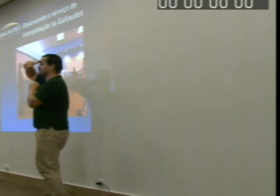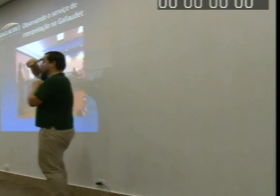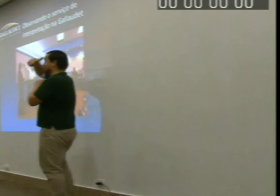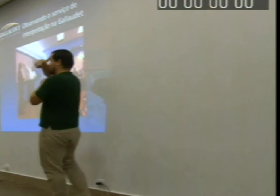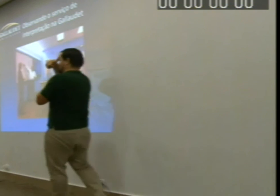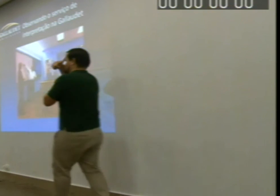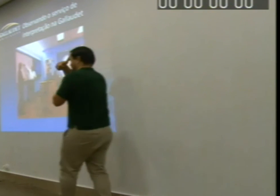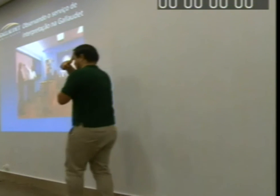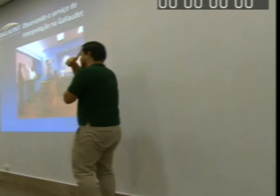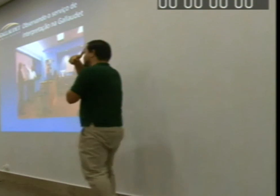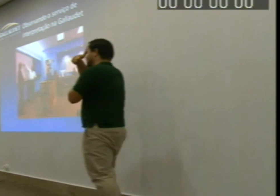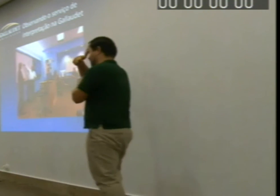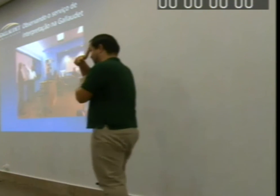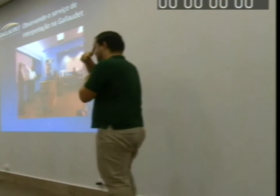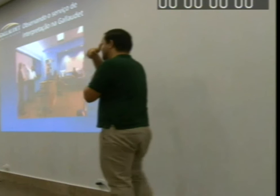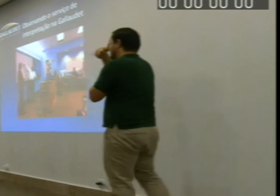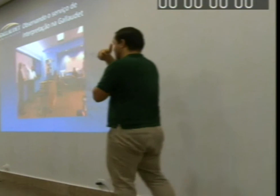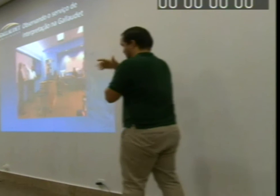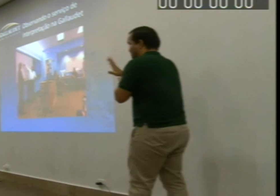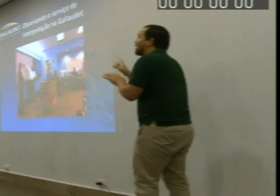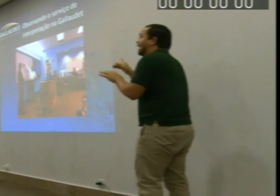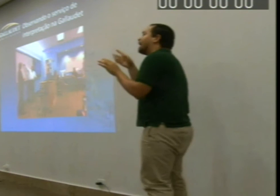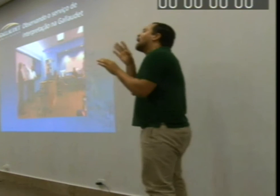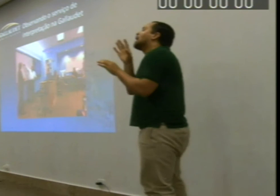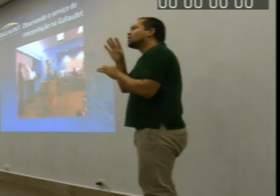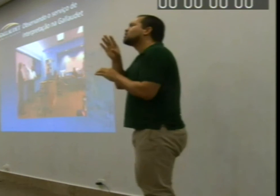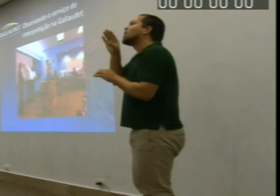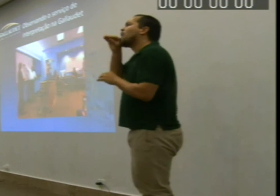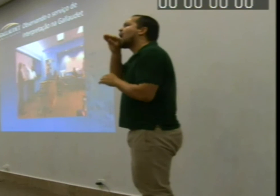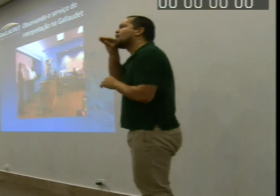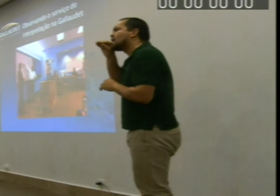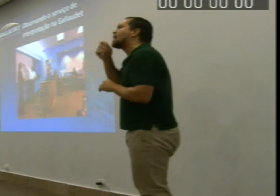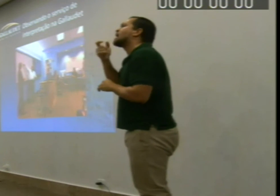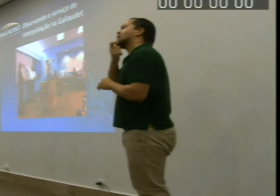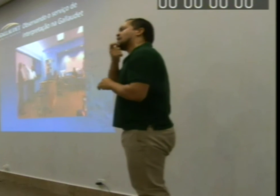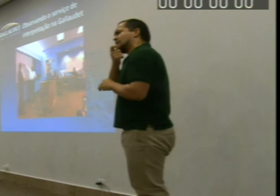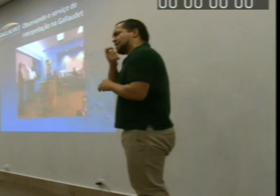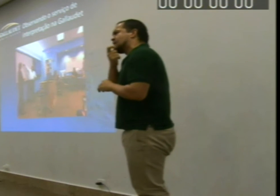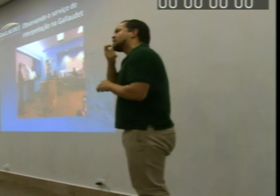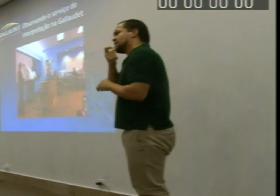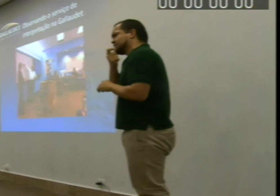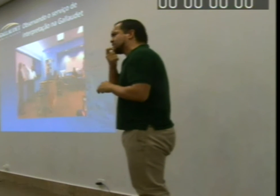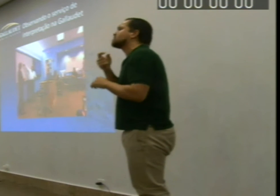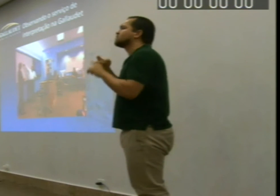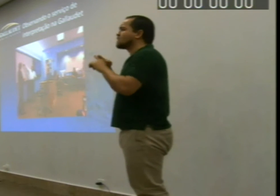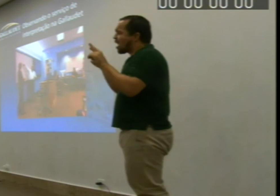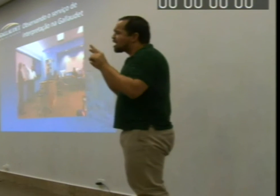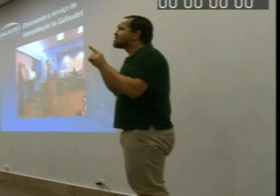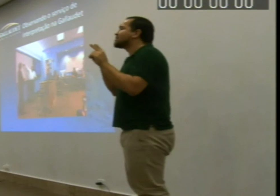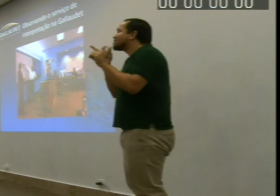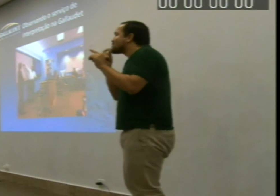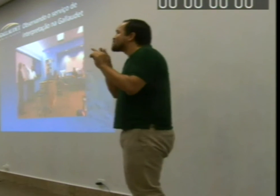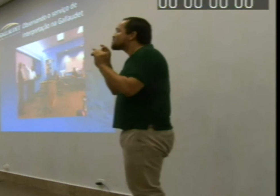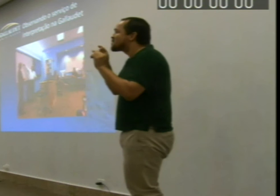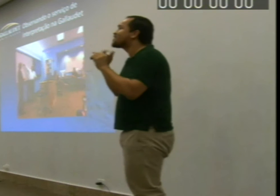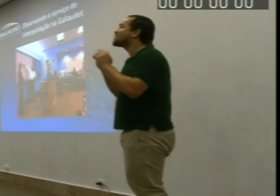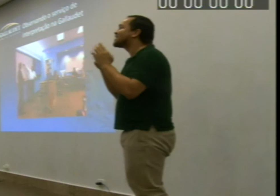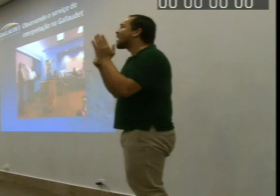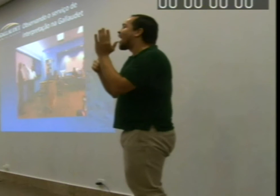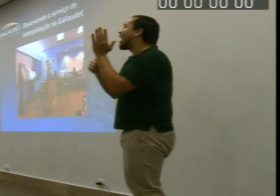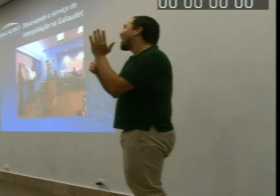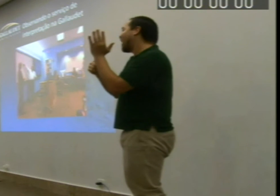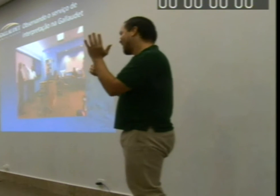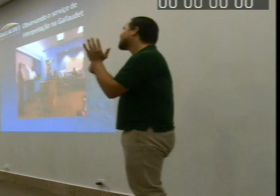próprio ele é indiano ele é da Índia professora indiana ele or realizava mas com sotaque ele falava inglês mas